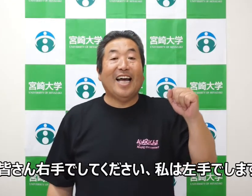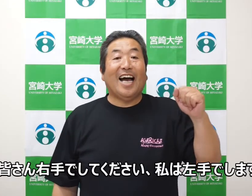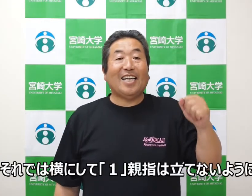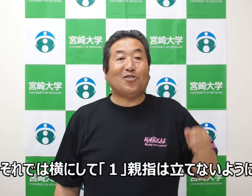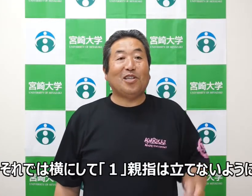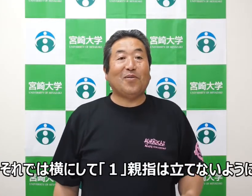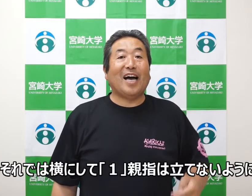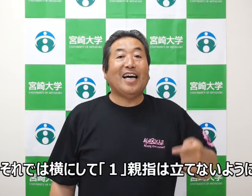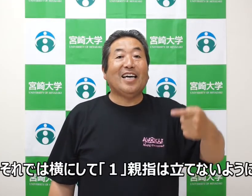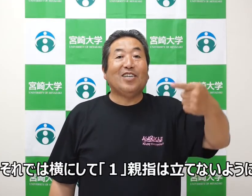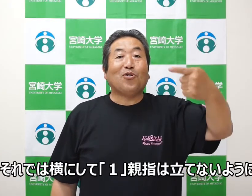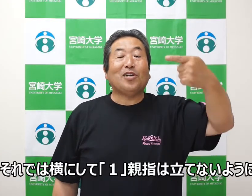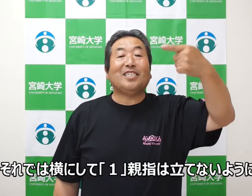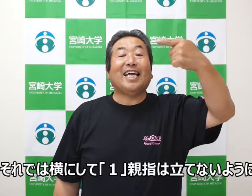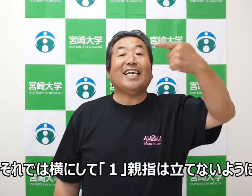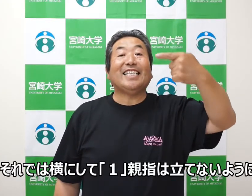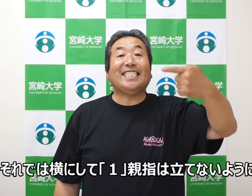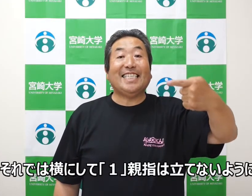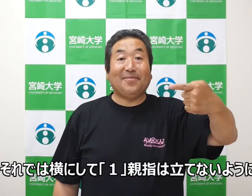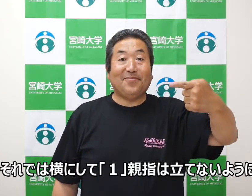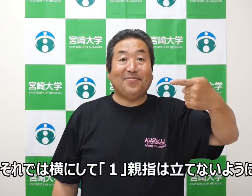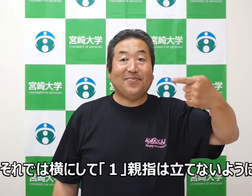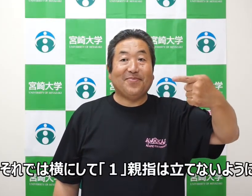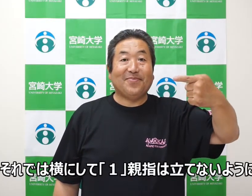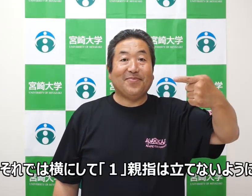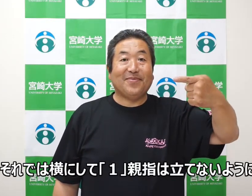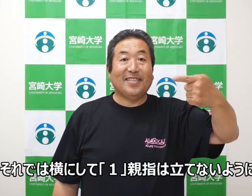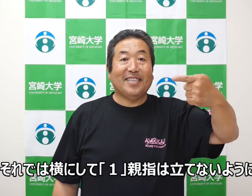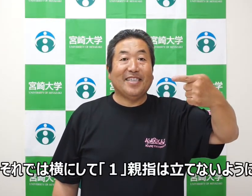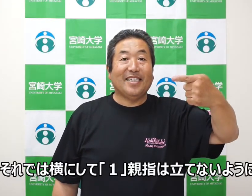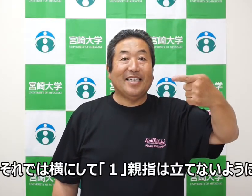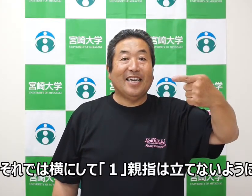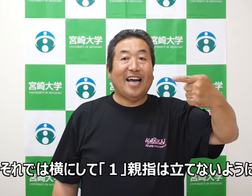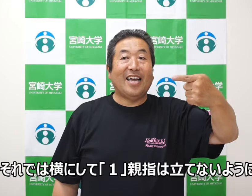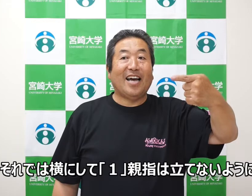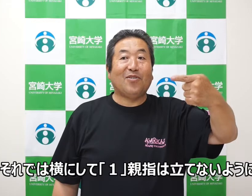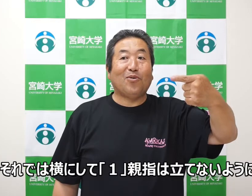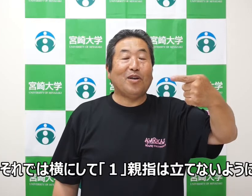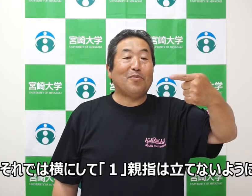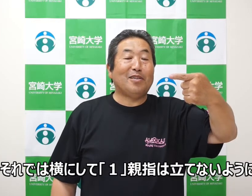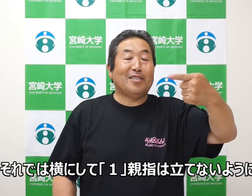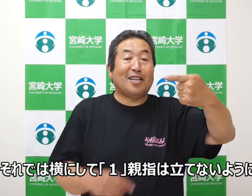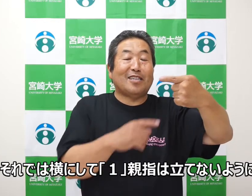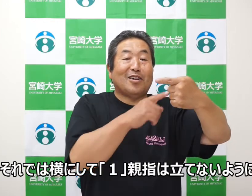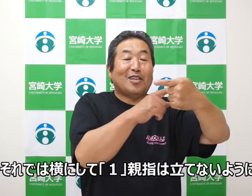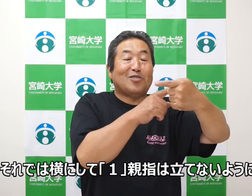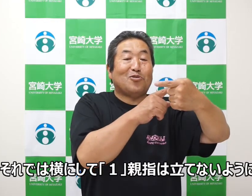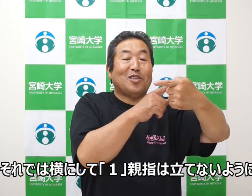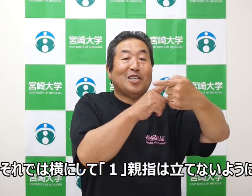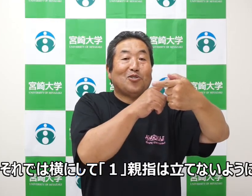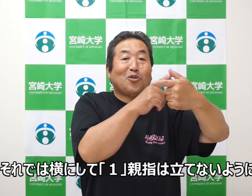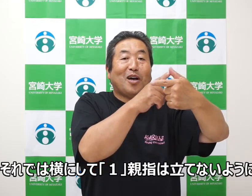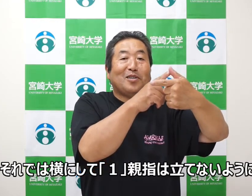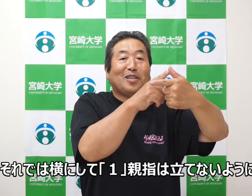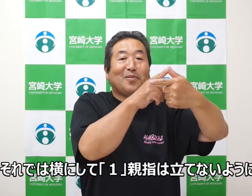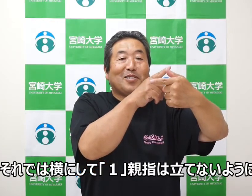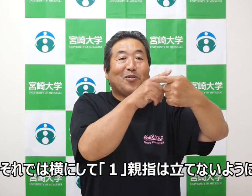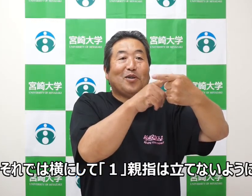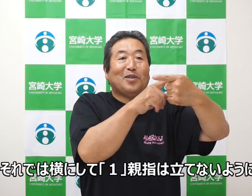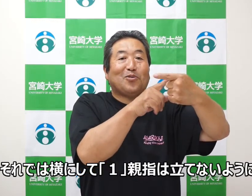い、それでは、横にして、1。はい、親指立つとですね、ちょっと変わってきますね。親指引っ込めてく